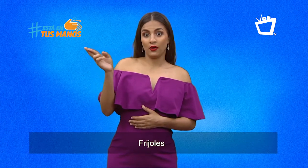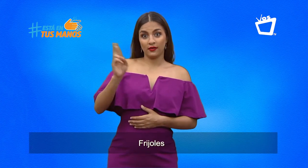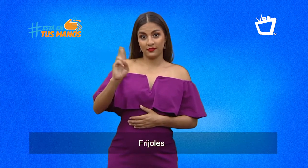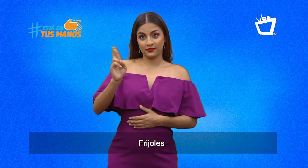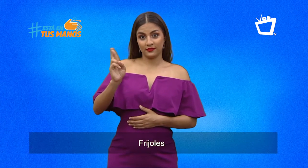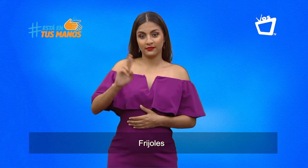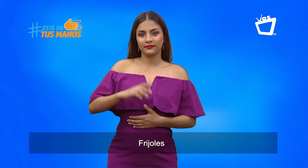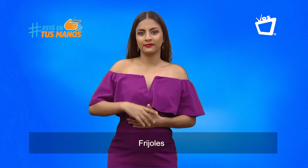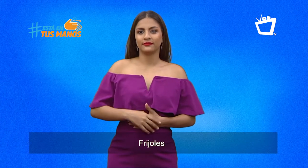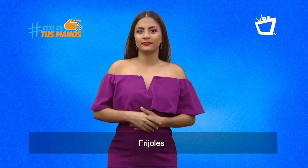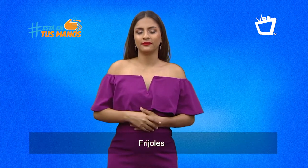frijoles